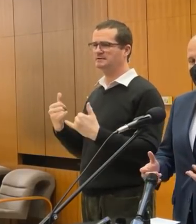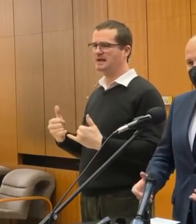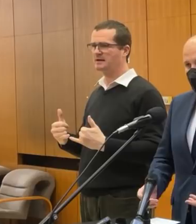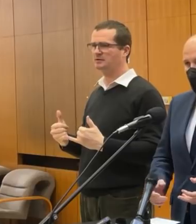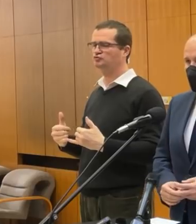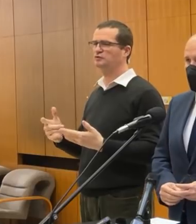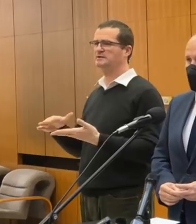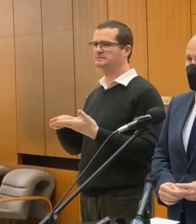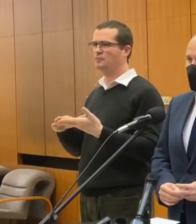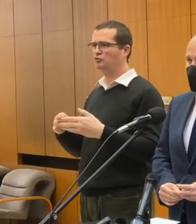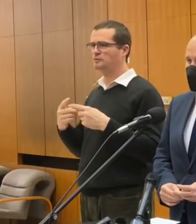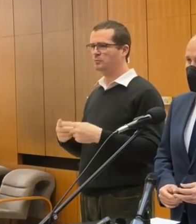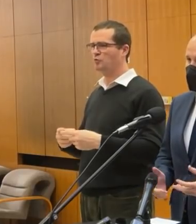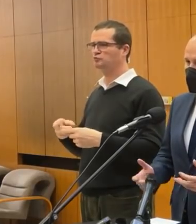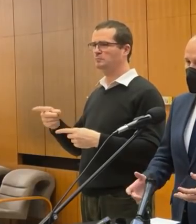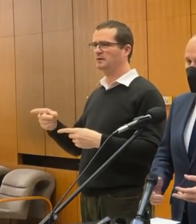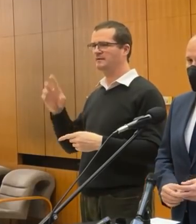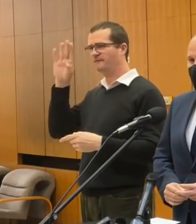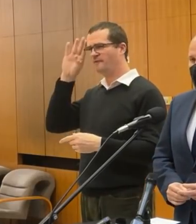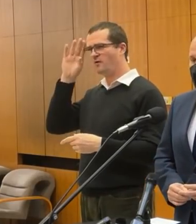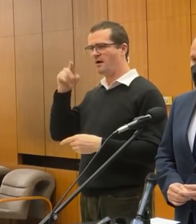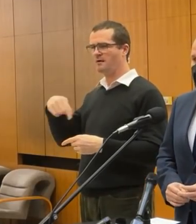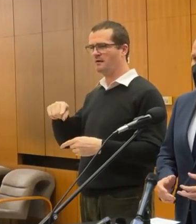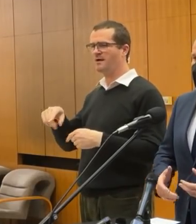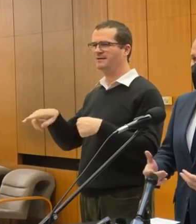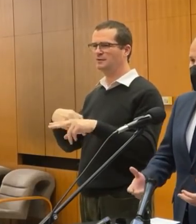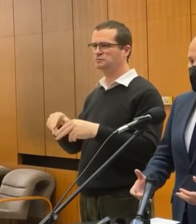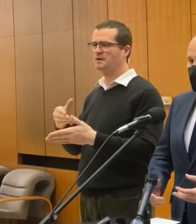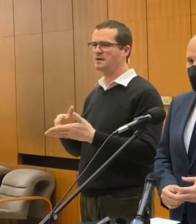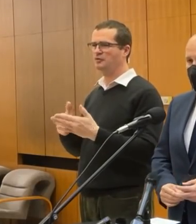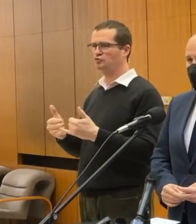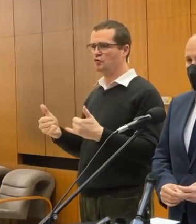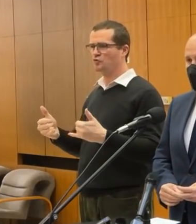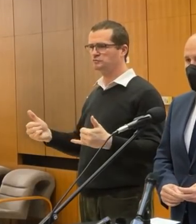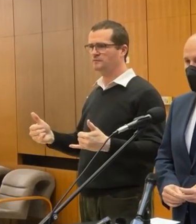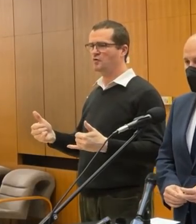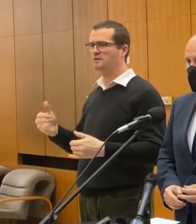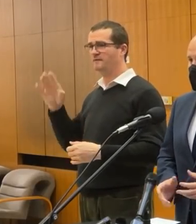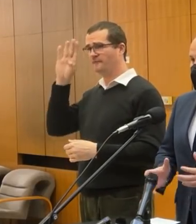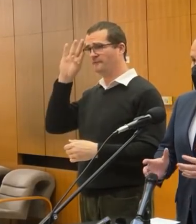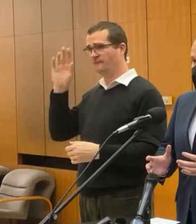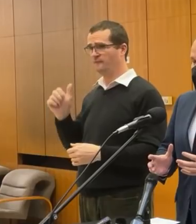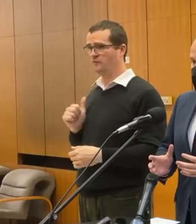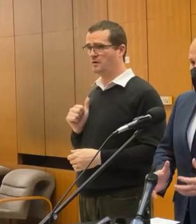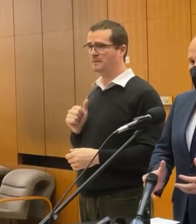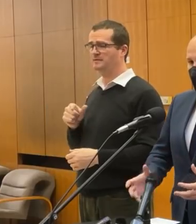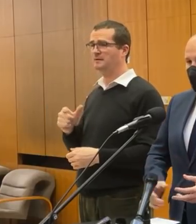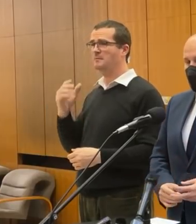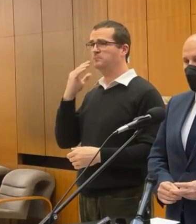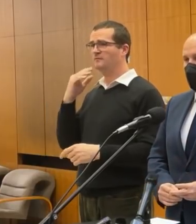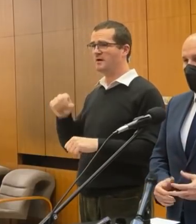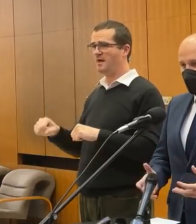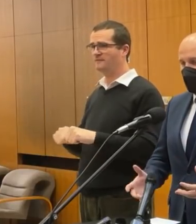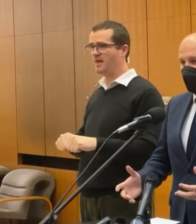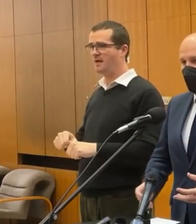zahraničí, pri spoločnom pôsobení v operáciách, alebo aj o diskusiách o ďalšom rozvoji ozbrojených síl, za bývalej